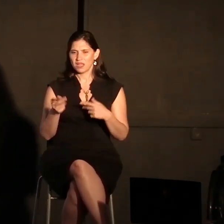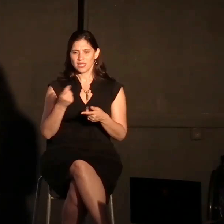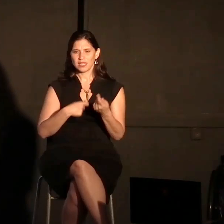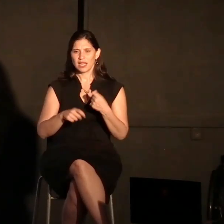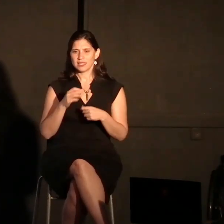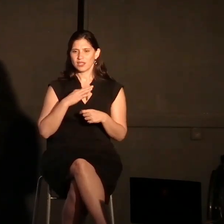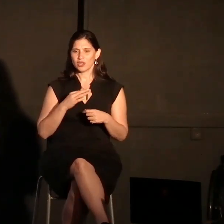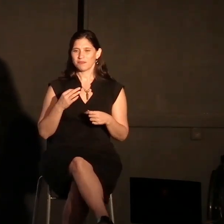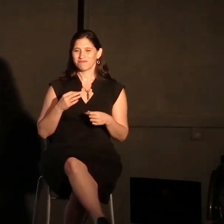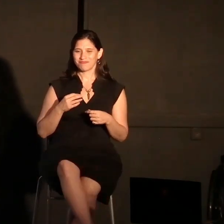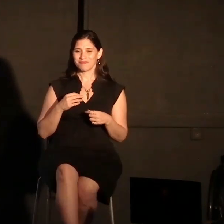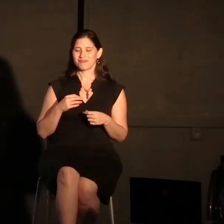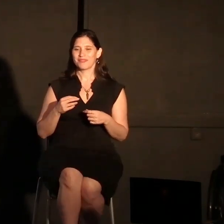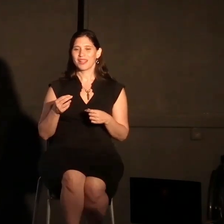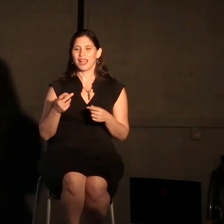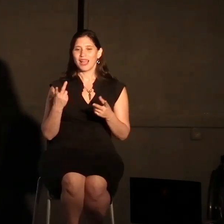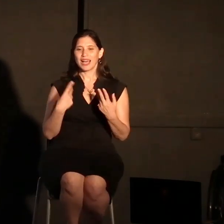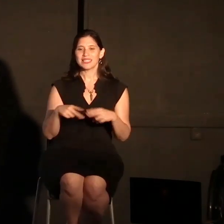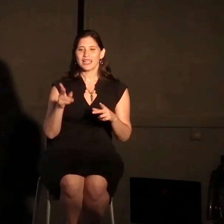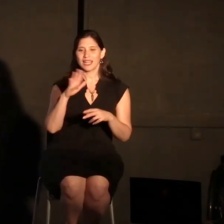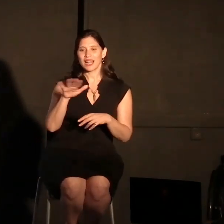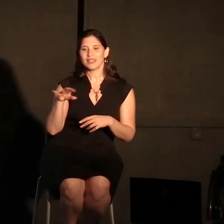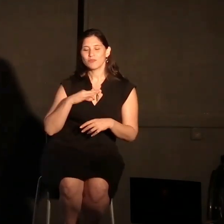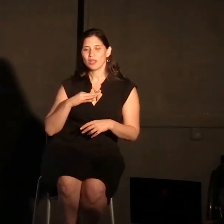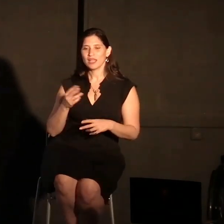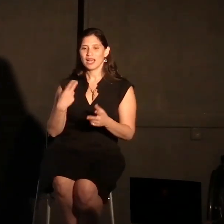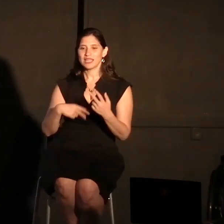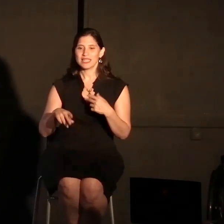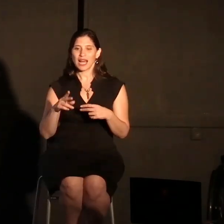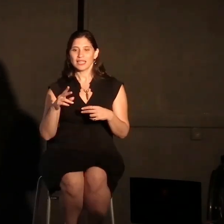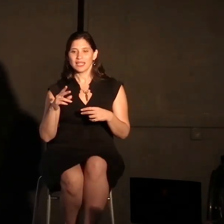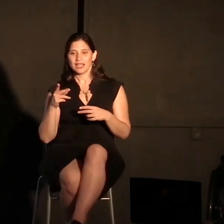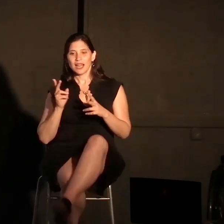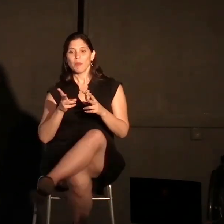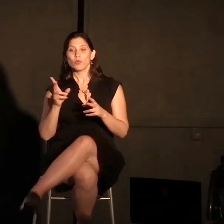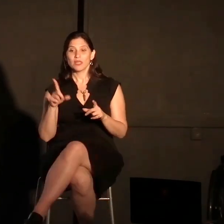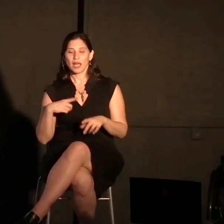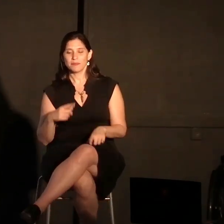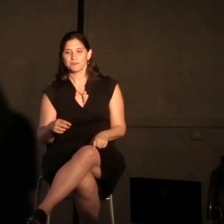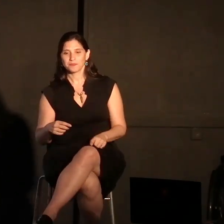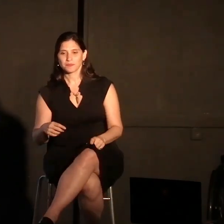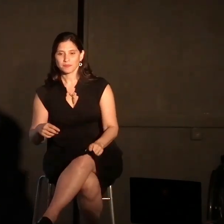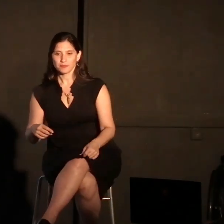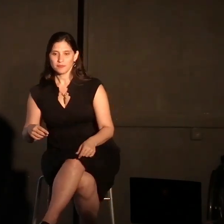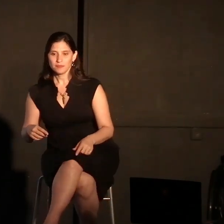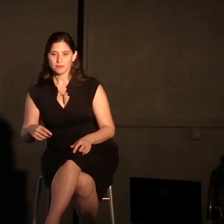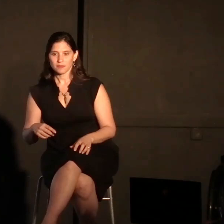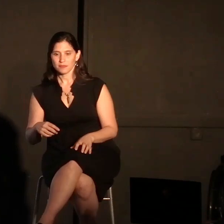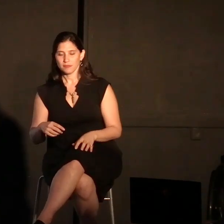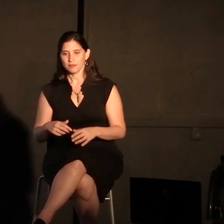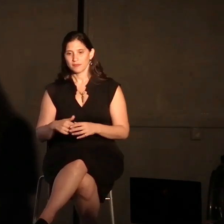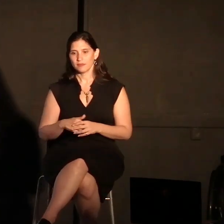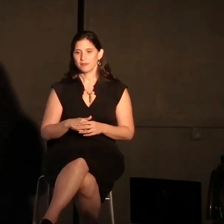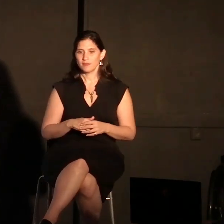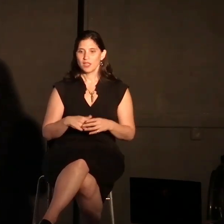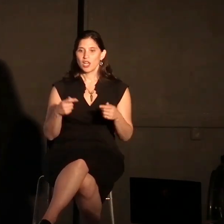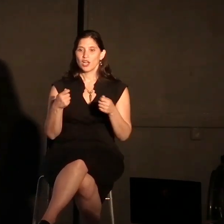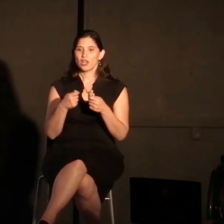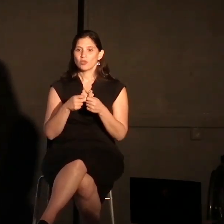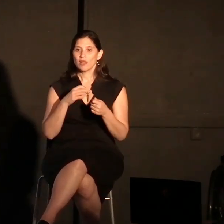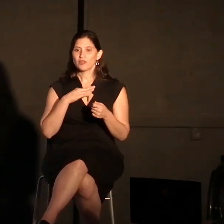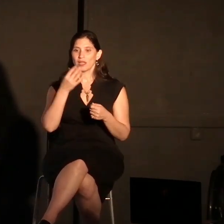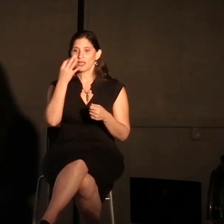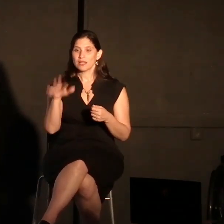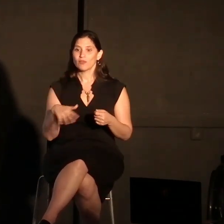לעסק שלי חזרתי לילדים שלי חזרתי למירוץ החיים ו השותף שלי